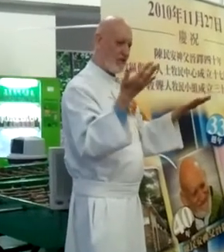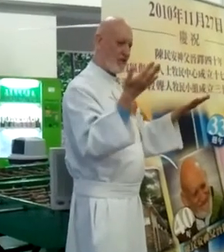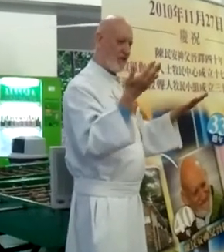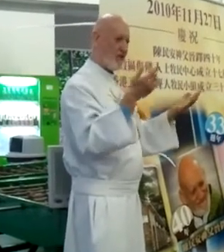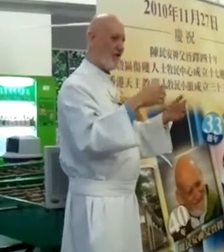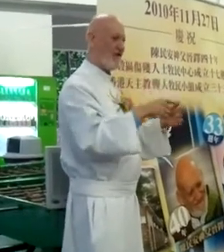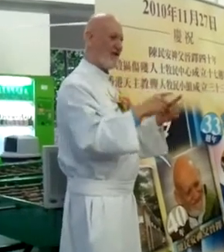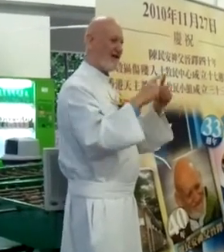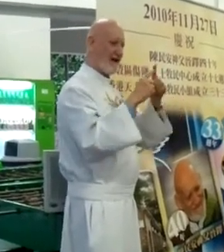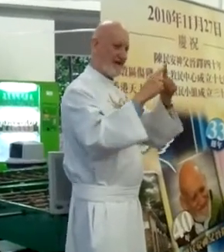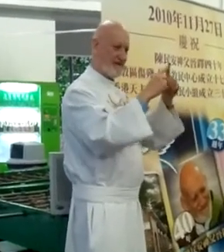要。協助